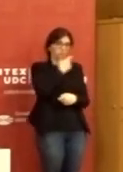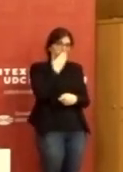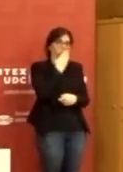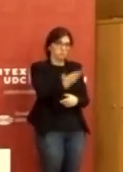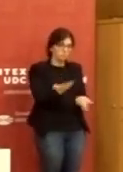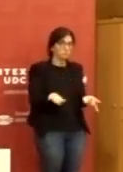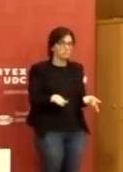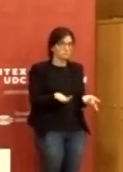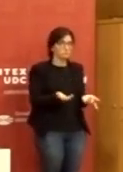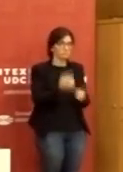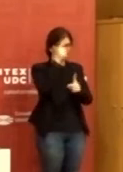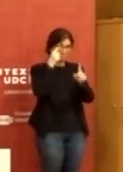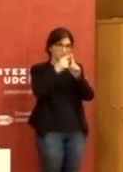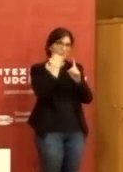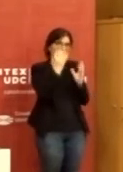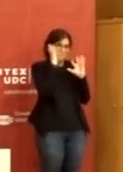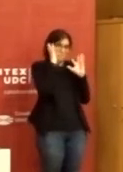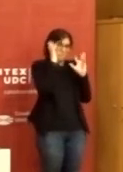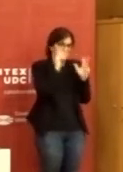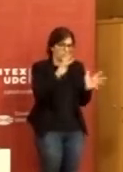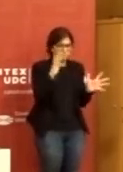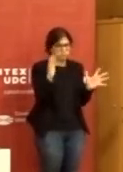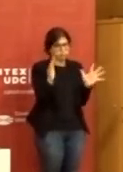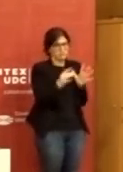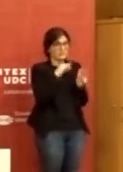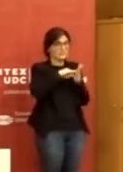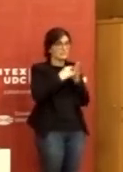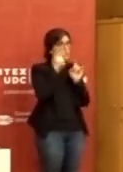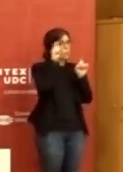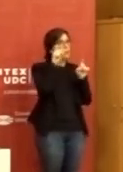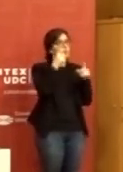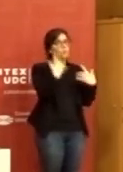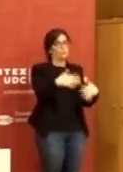realizar, pues como decía, un esfuerzo de transformación del sistema educativo, ¿no?